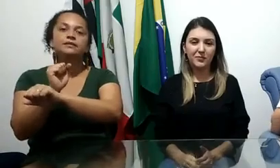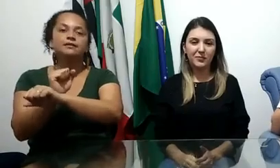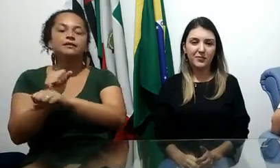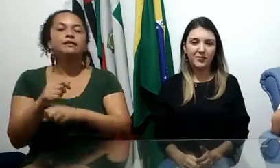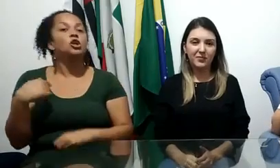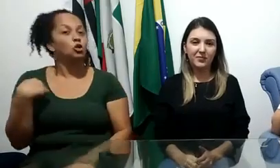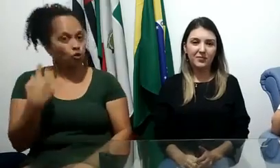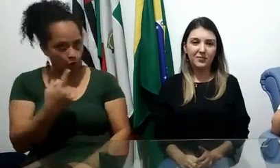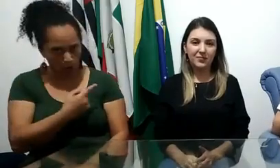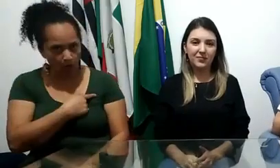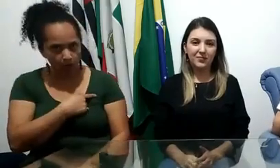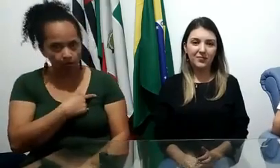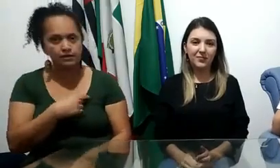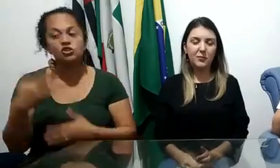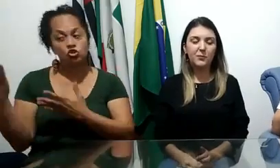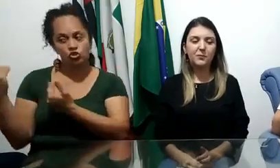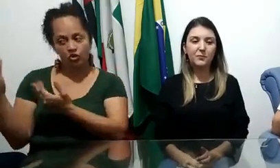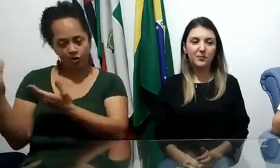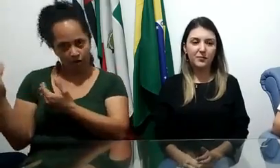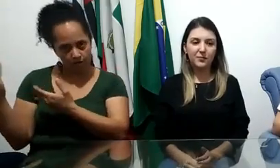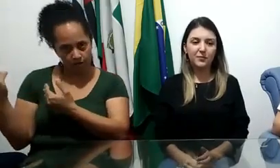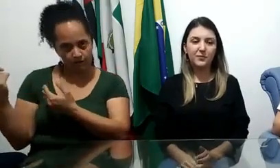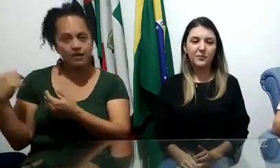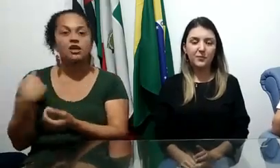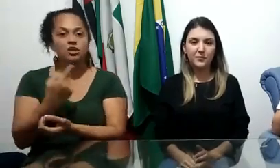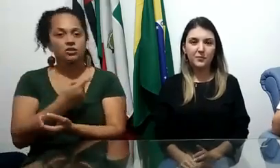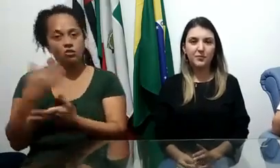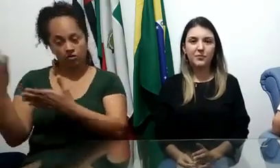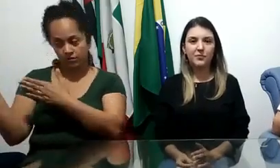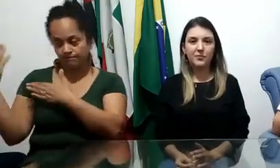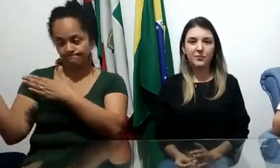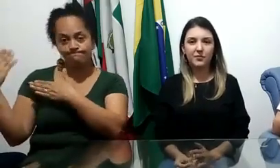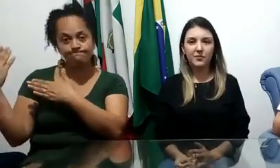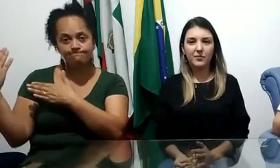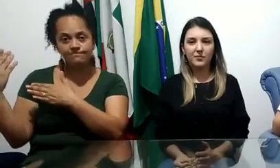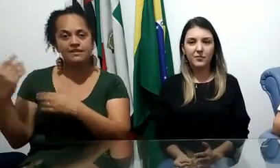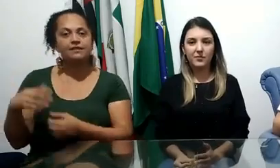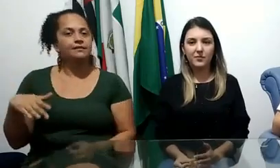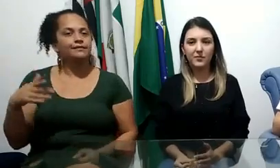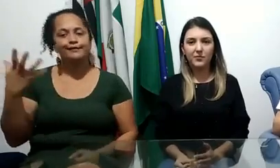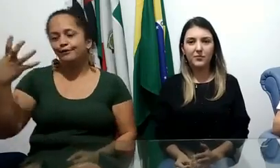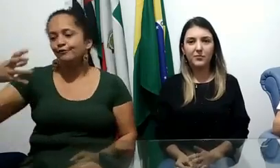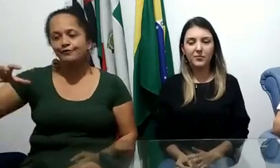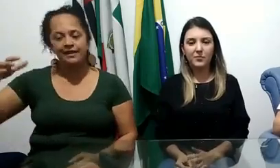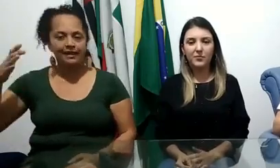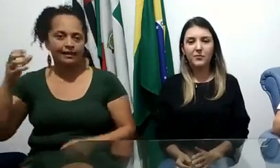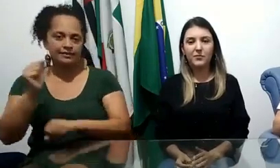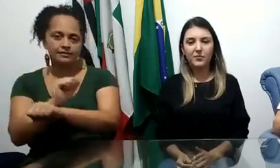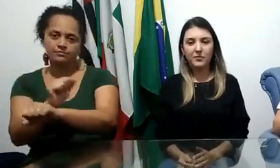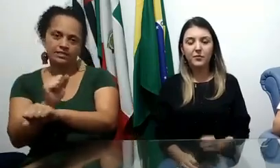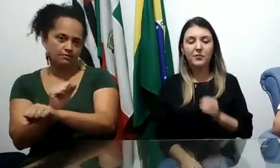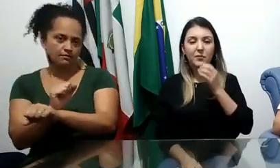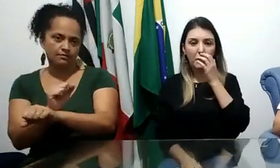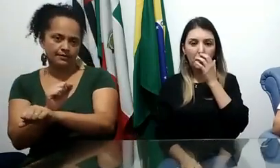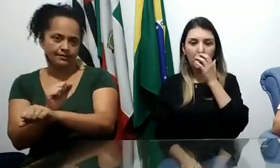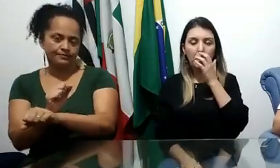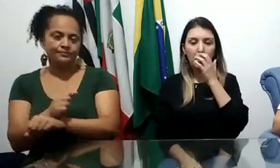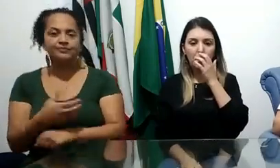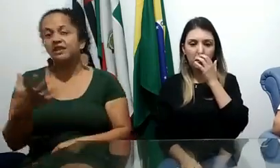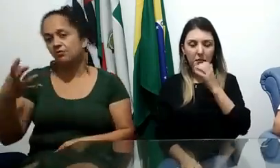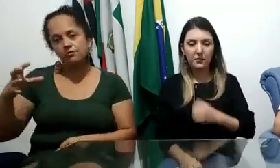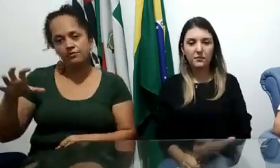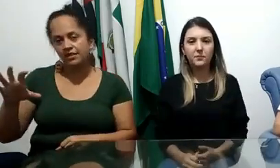nossos na nossa adolescência, na nossa juventude, é porque a gente não quer esperar. A gente não quer